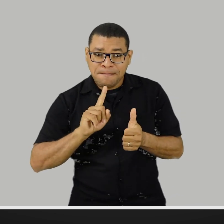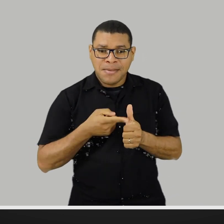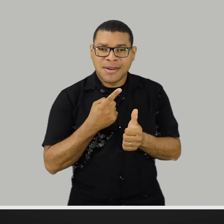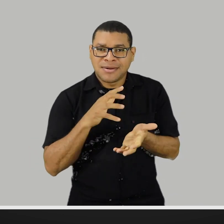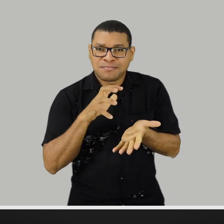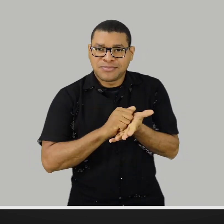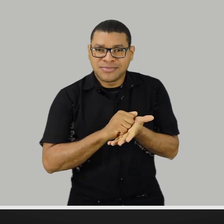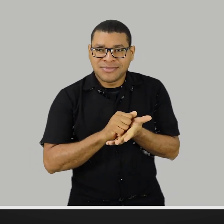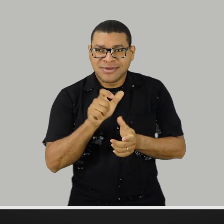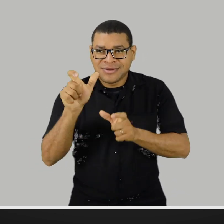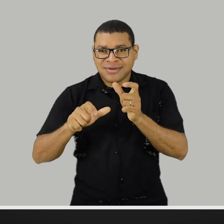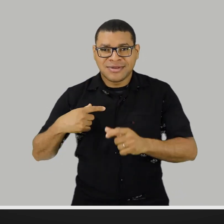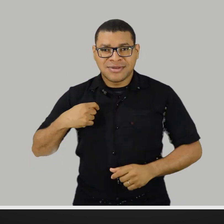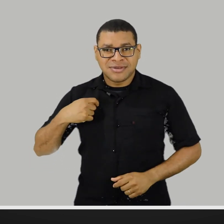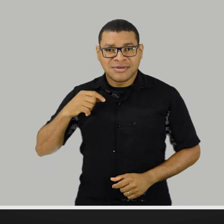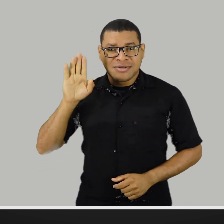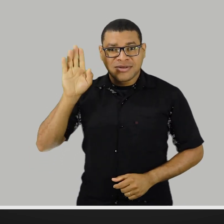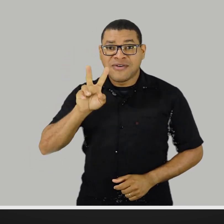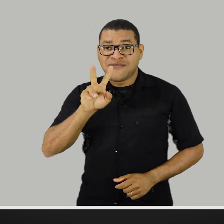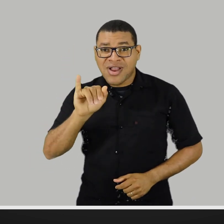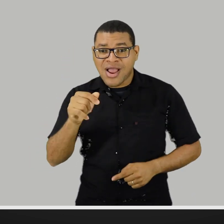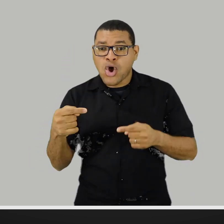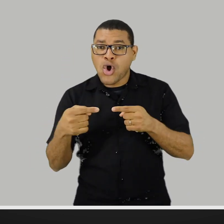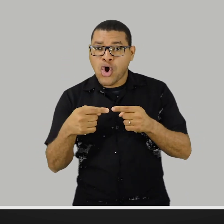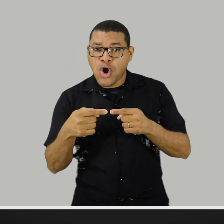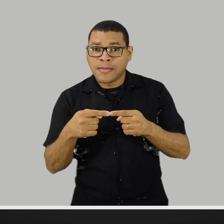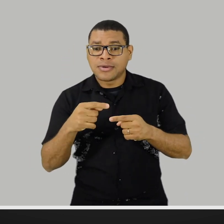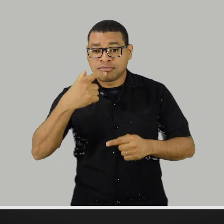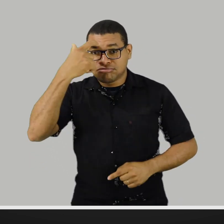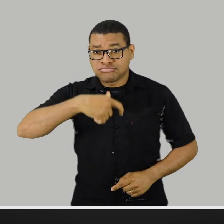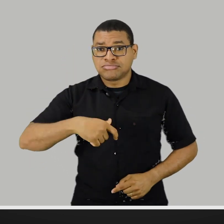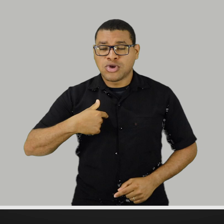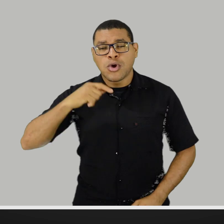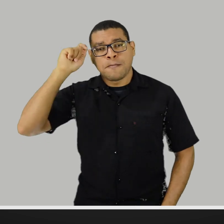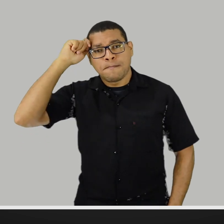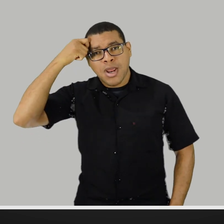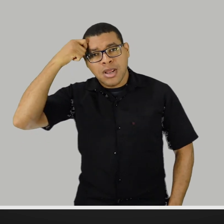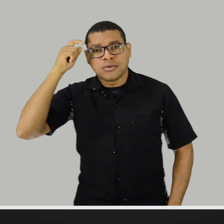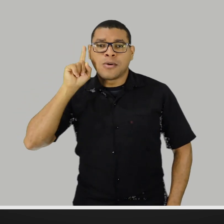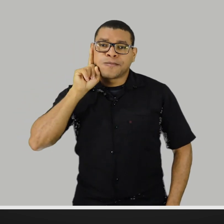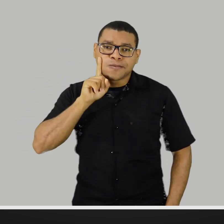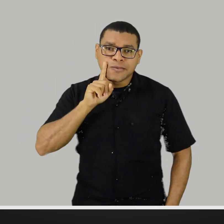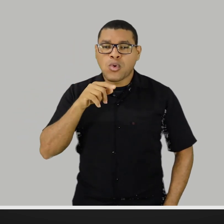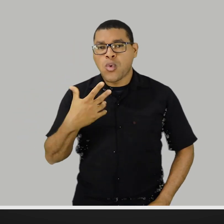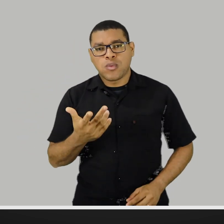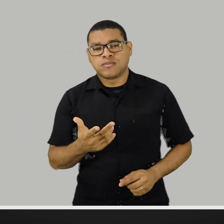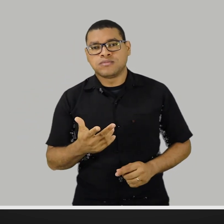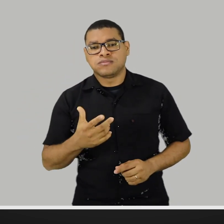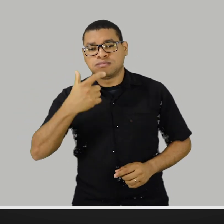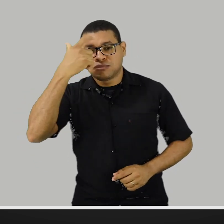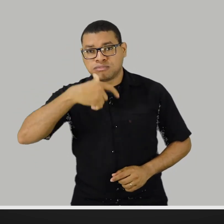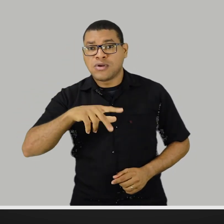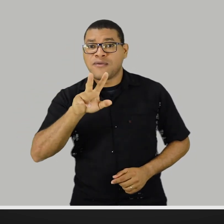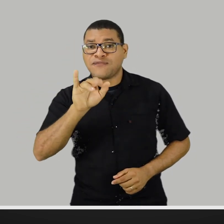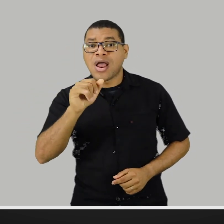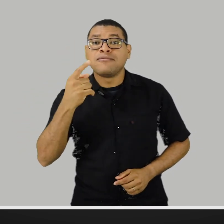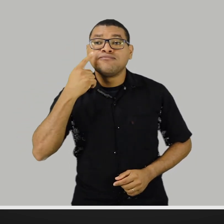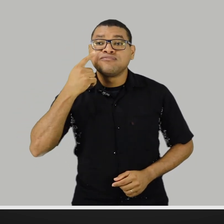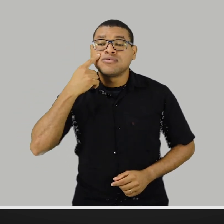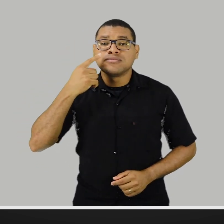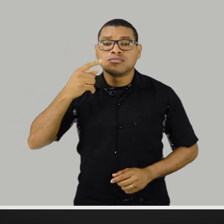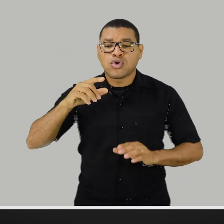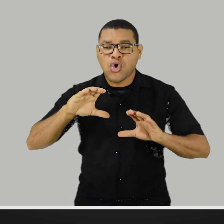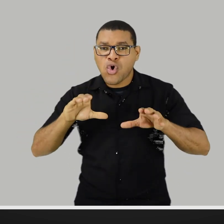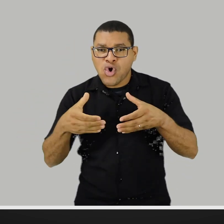dos candidatos que estão ingressando nas demandas do que se autodeclaram pretos ou pardos serão